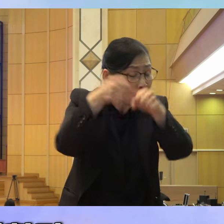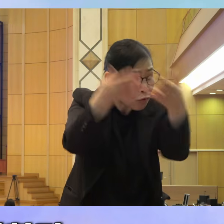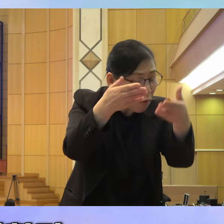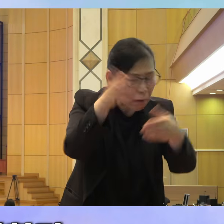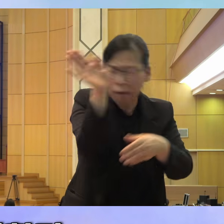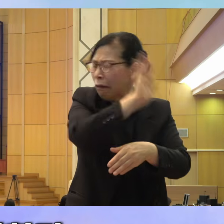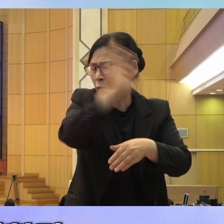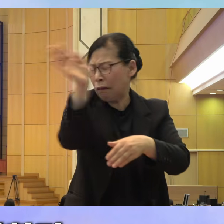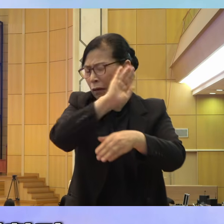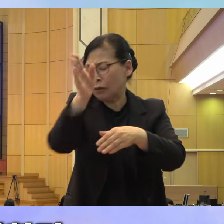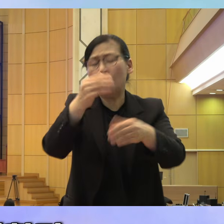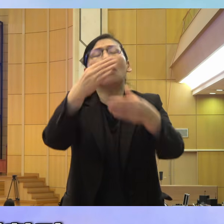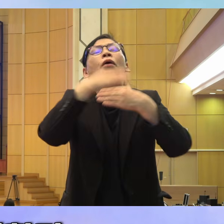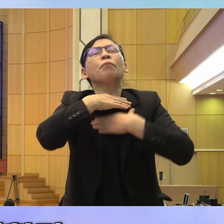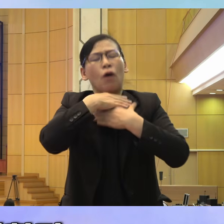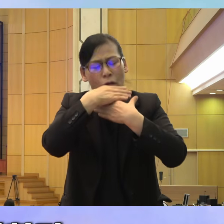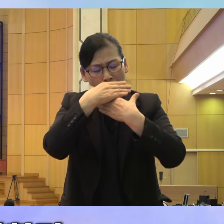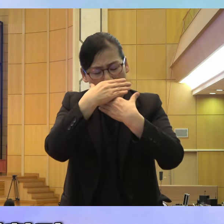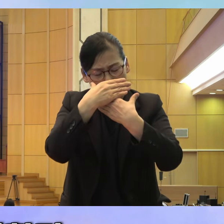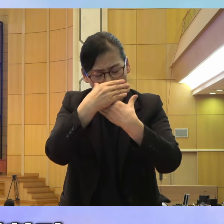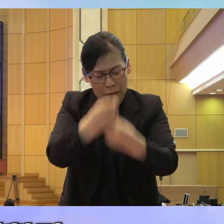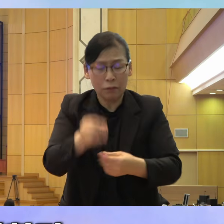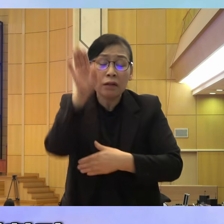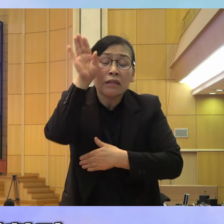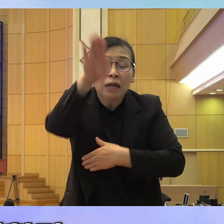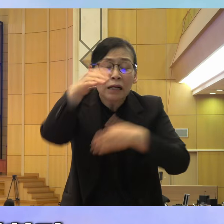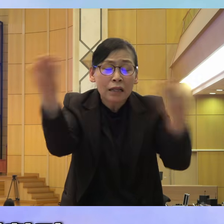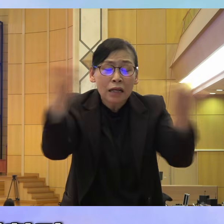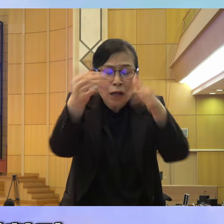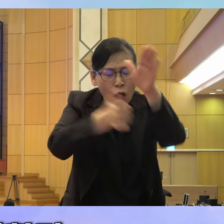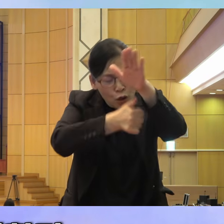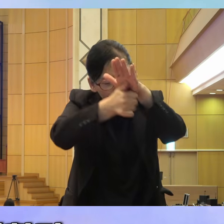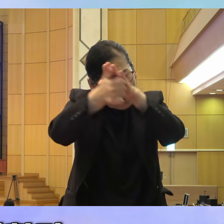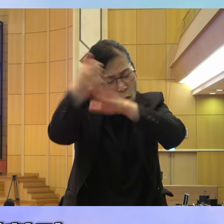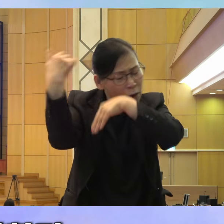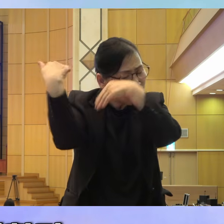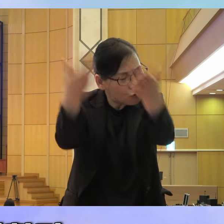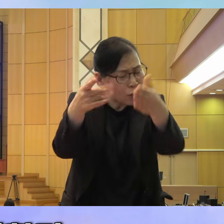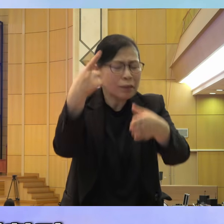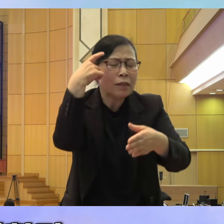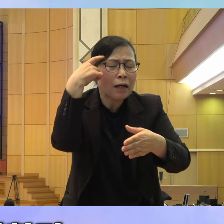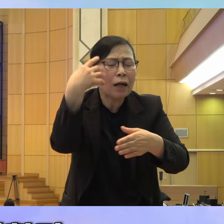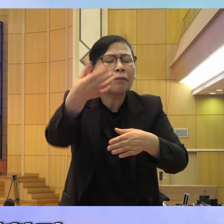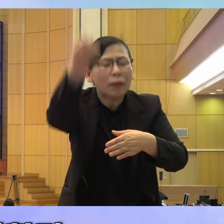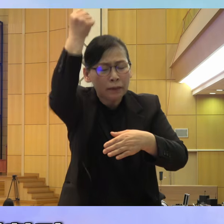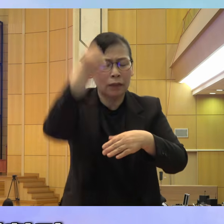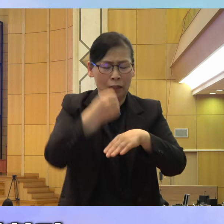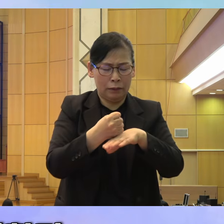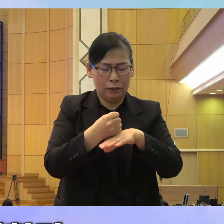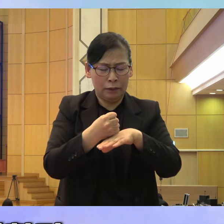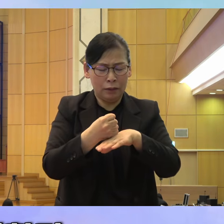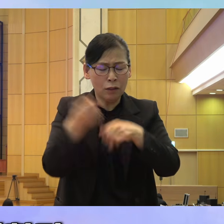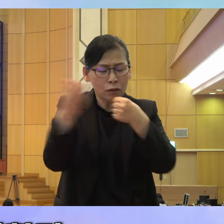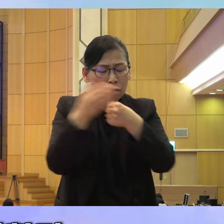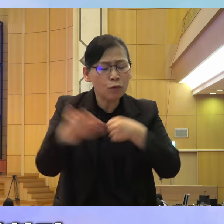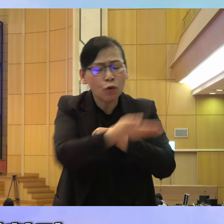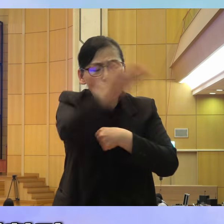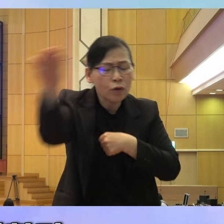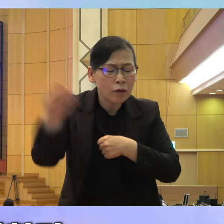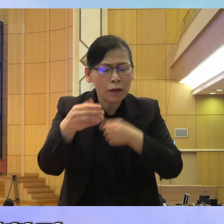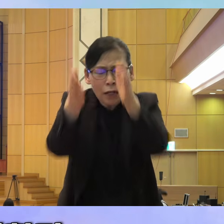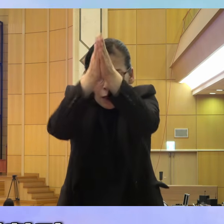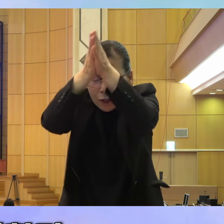아니라 평안이요 장래에 소망을 주려 함이라. 그러므로 너희는